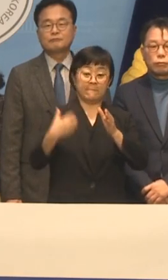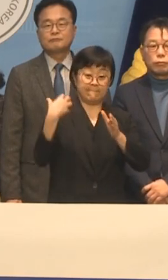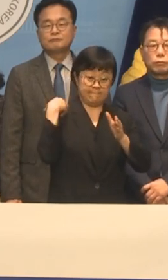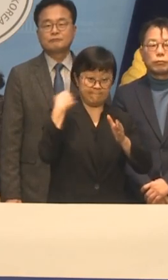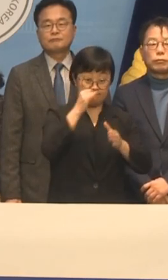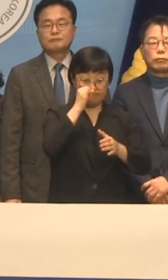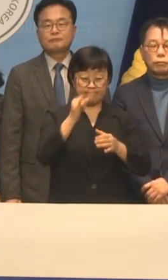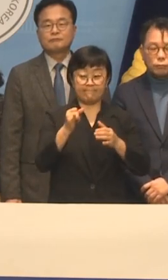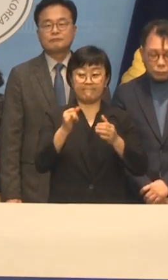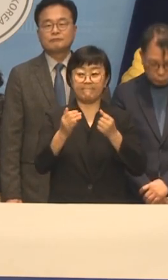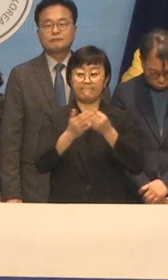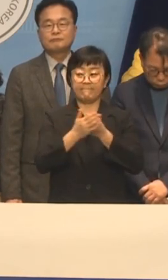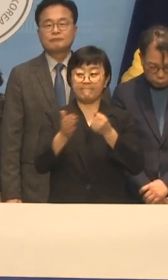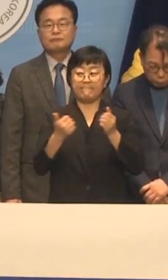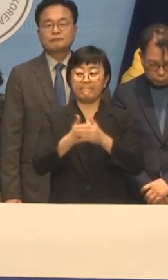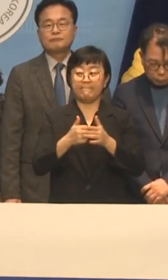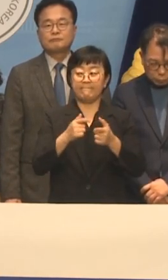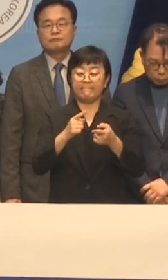소임으로